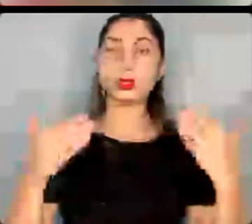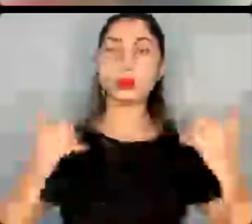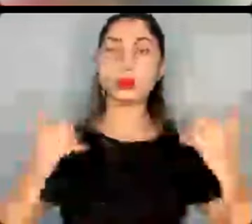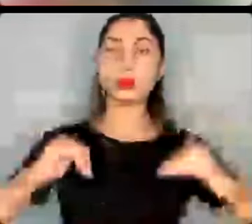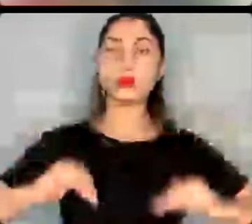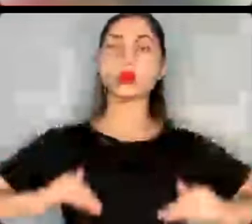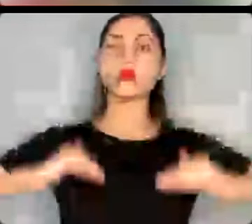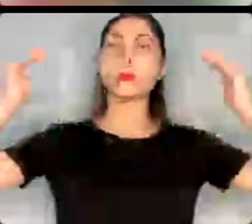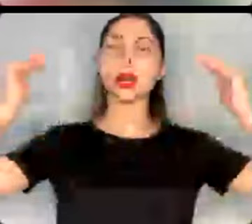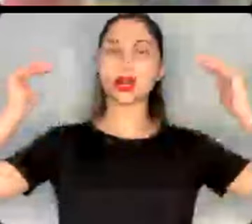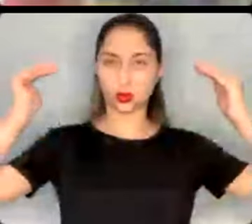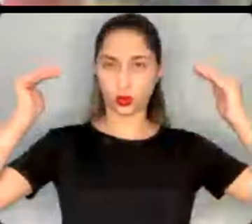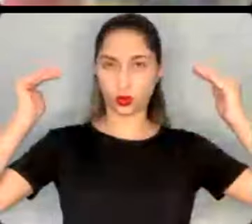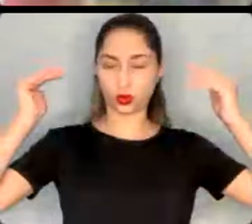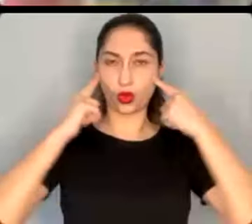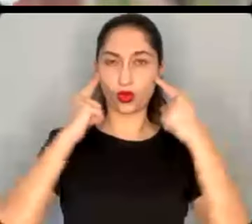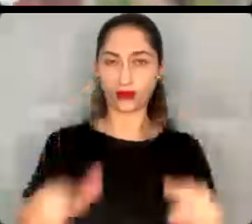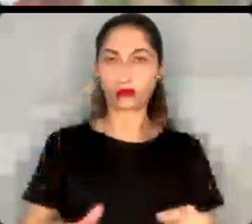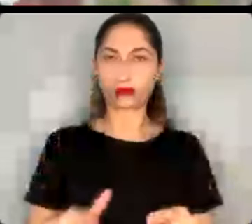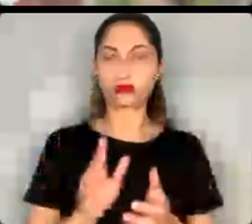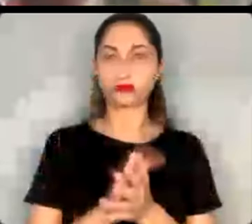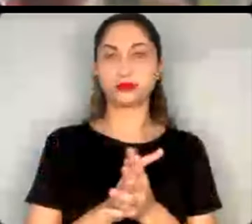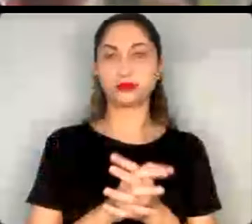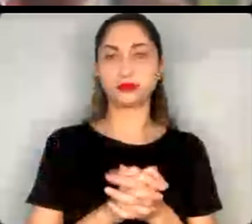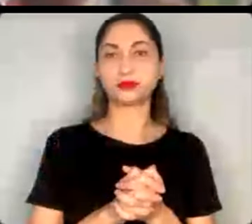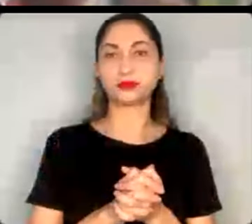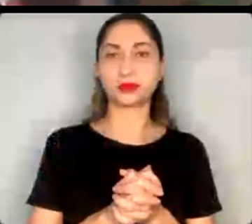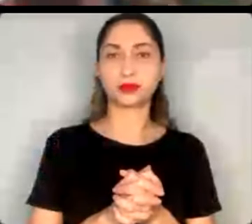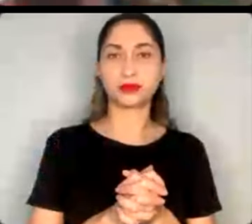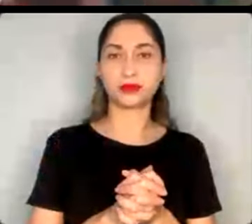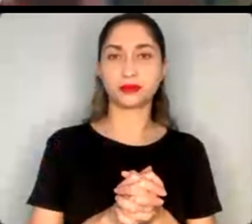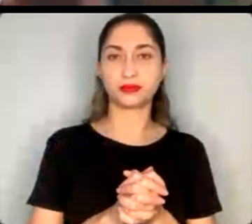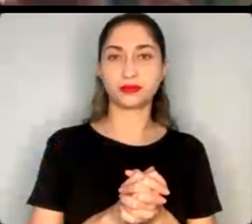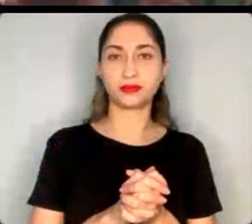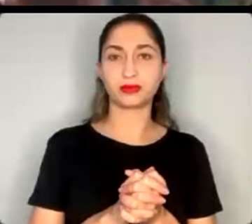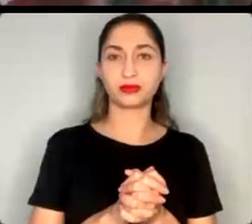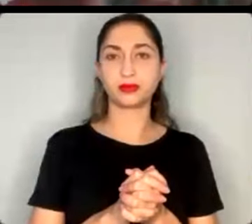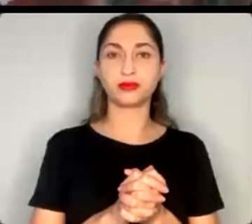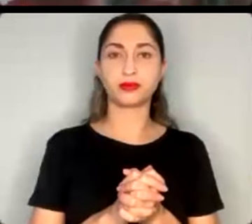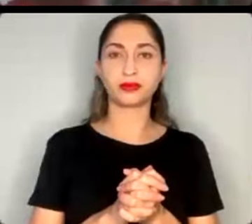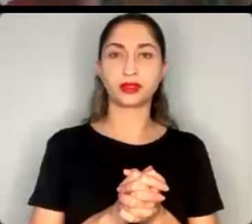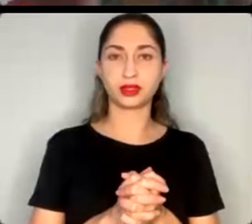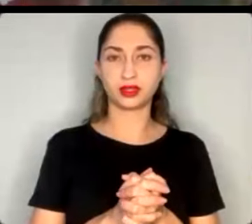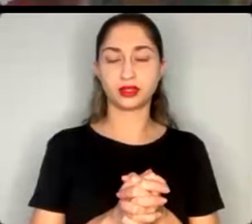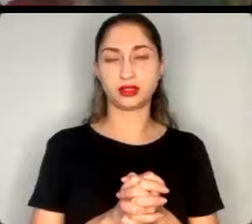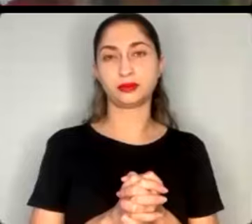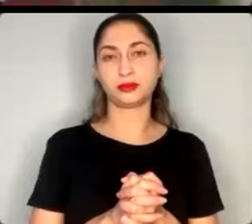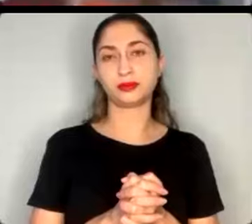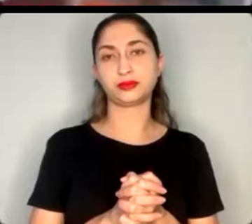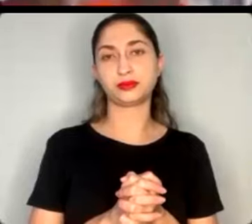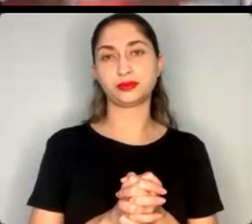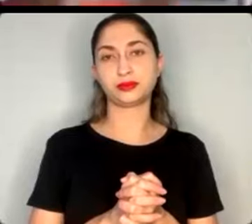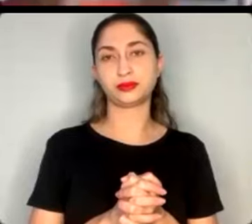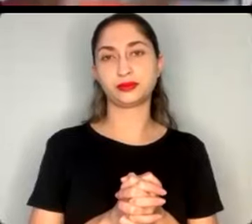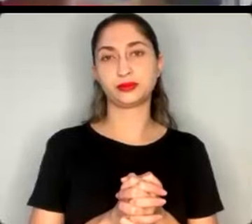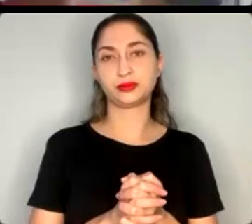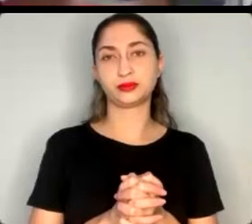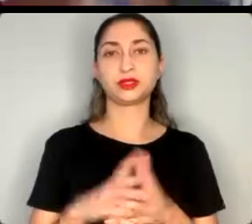superior, então, está mais ou menos aqui do centro do corpo, a gente tem o corpo para cima e